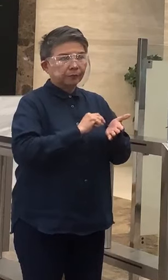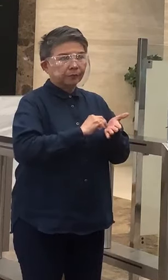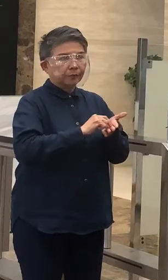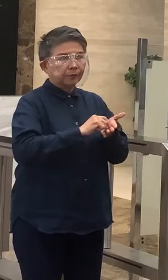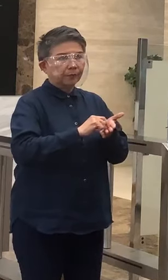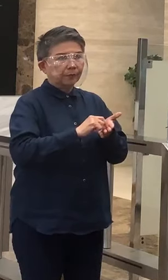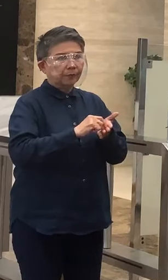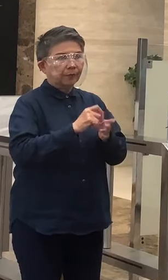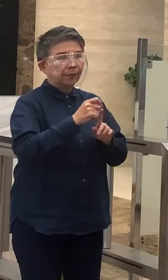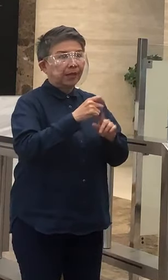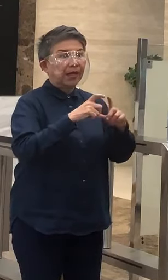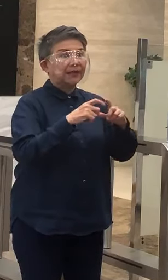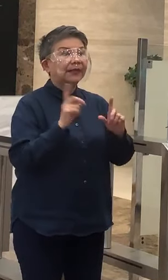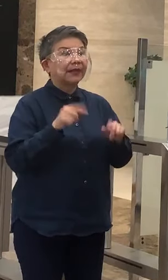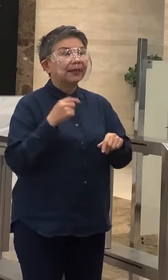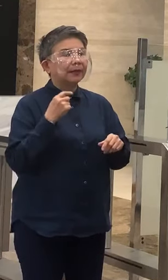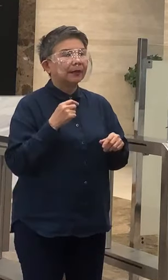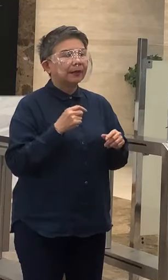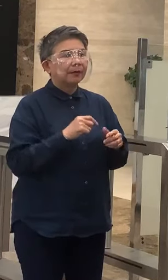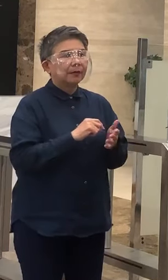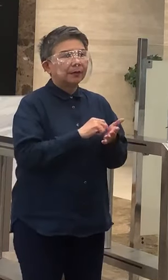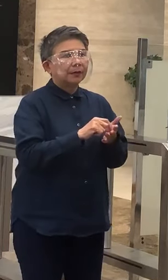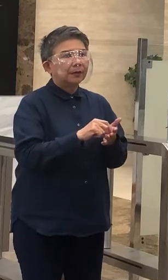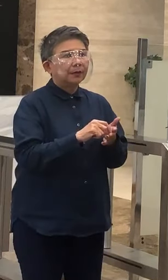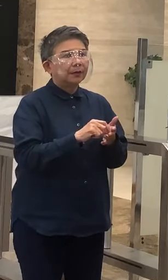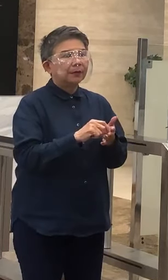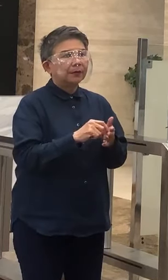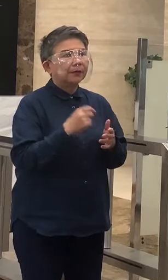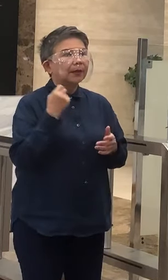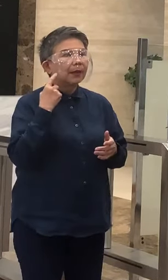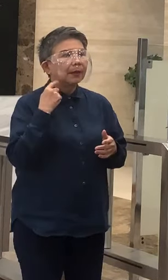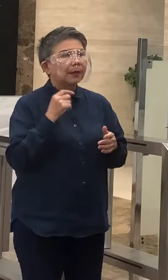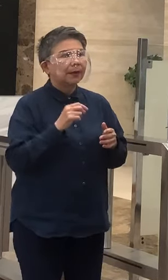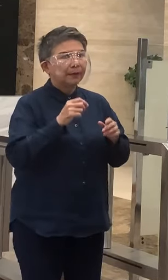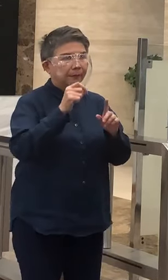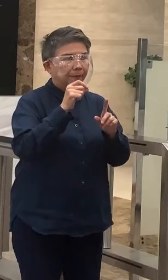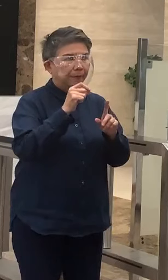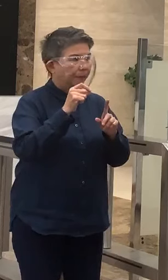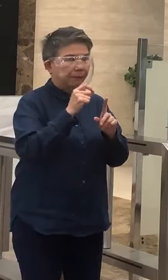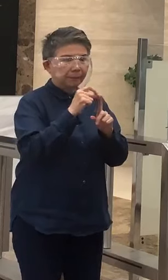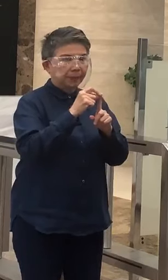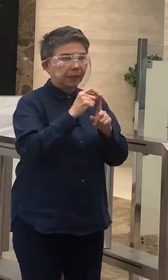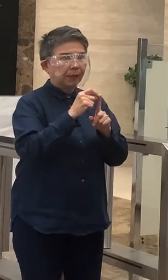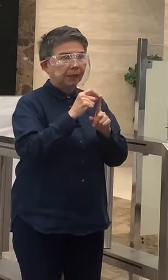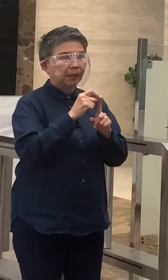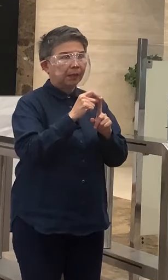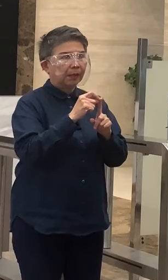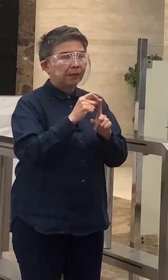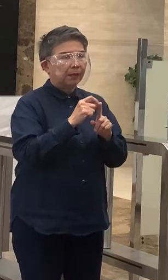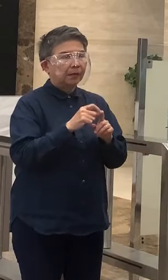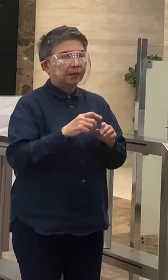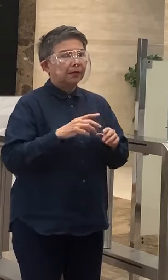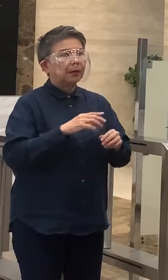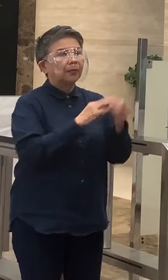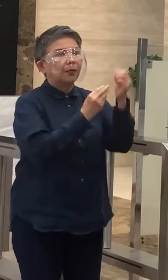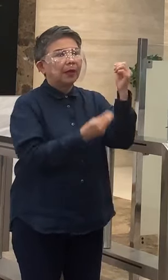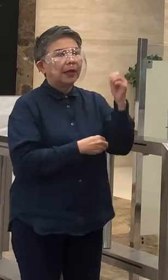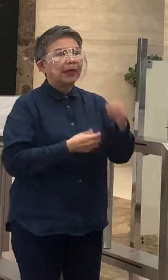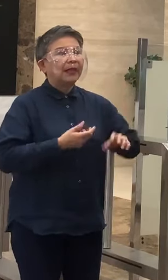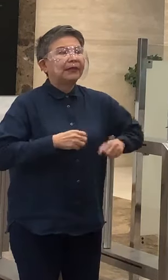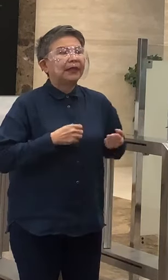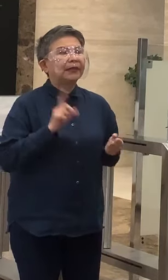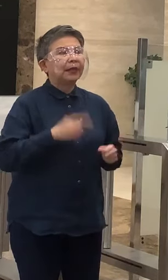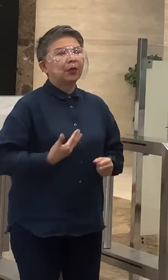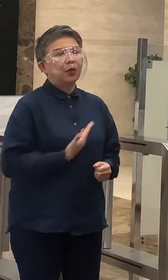tiap saksi atas nama inisial t motif istrinya Singapore